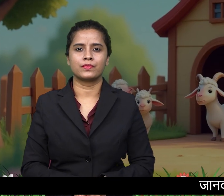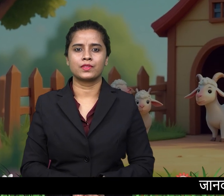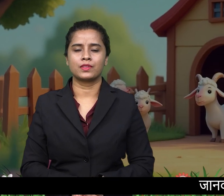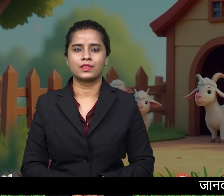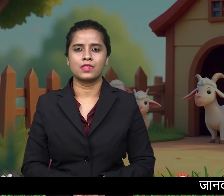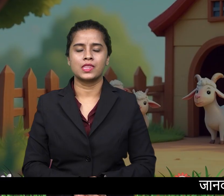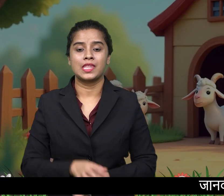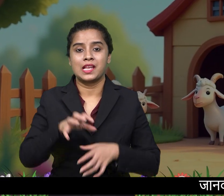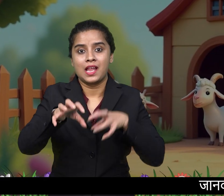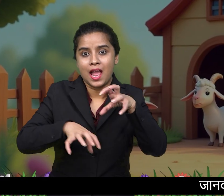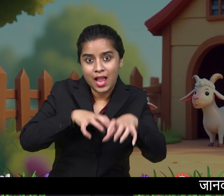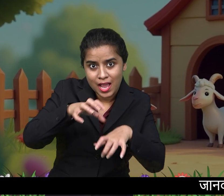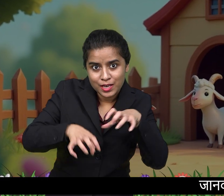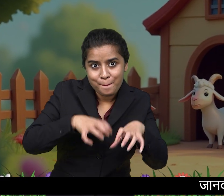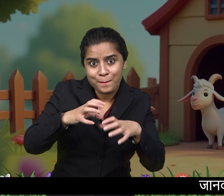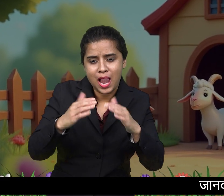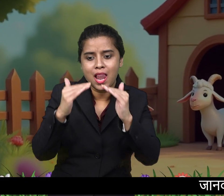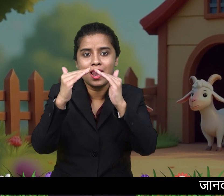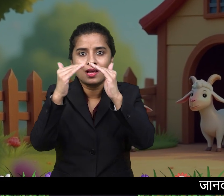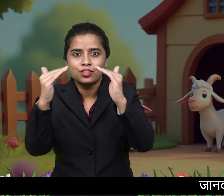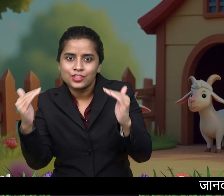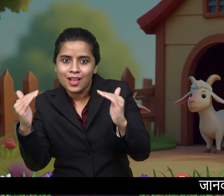जानवरों के लिए आश्रय।